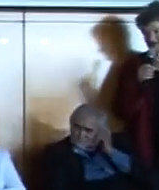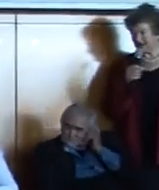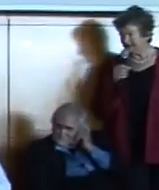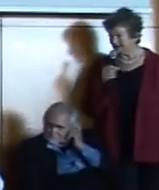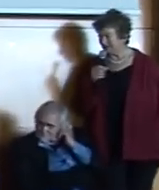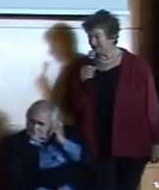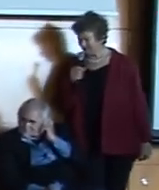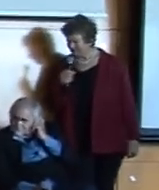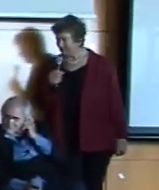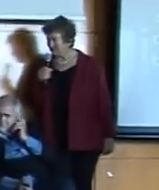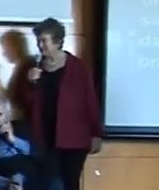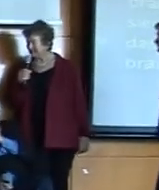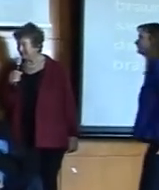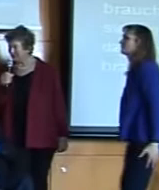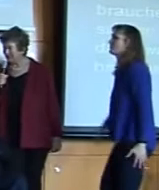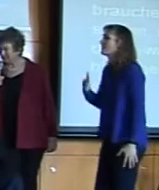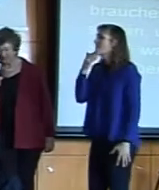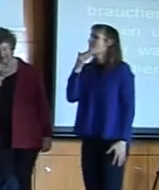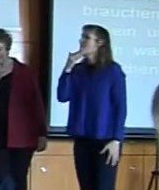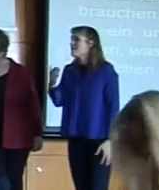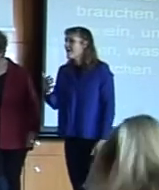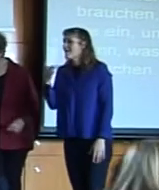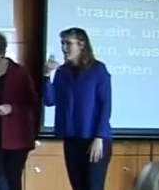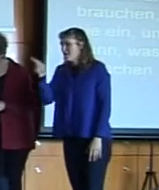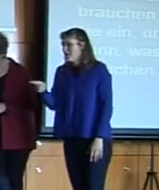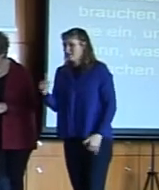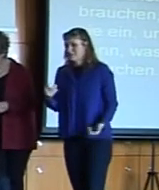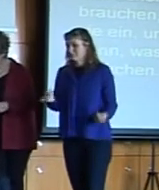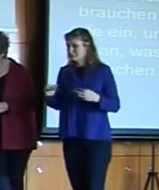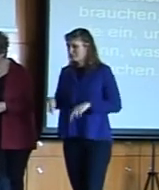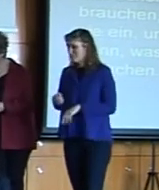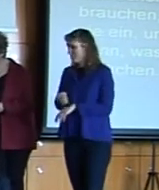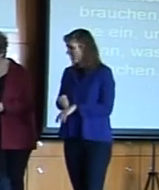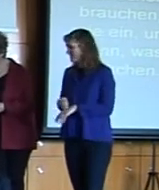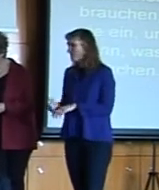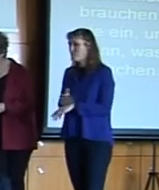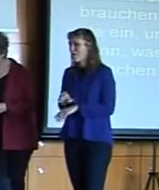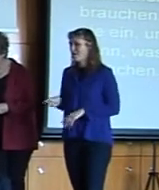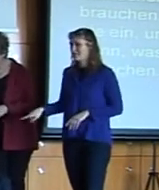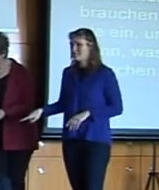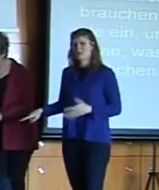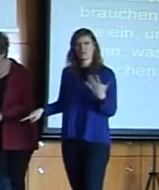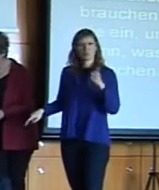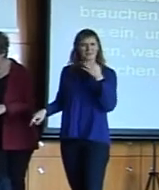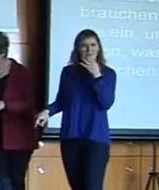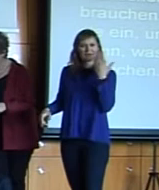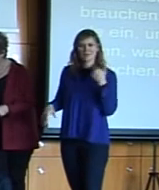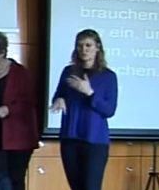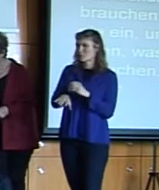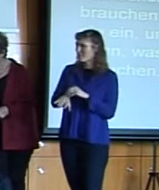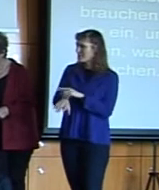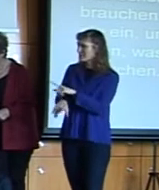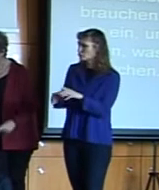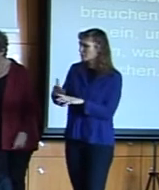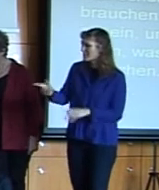Danke, Helene. Bitte, Frau, da möchte sich jemand vor dem Erwin Ries noch melden, weil er hat sich schon angemeldet, aber er hat